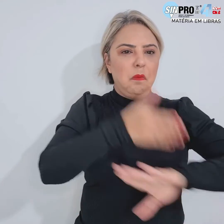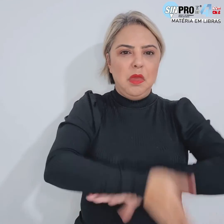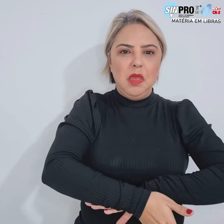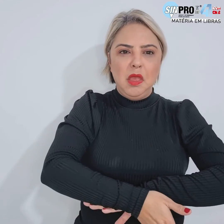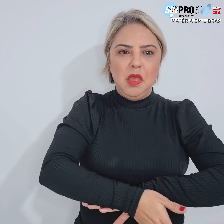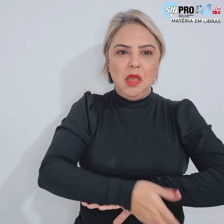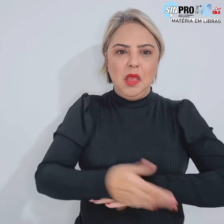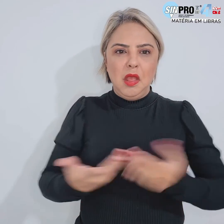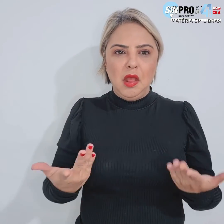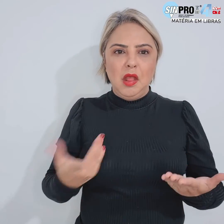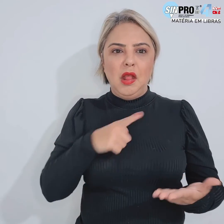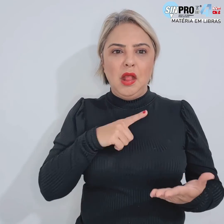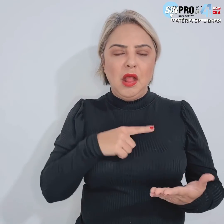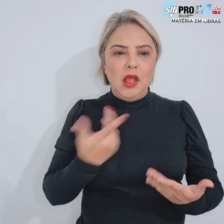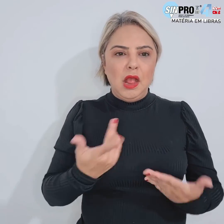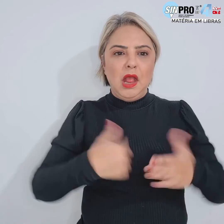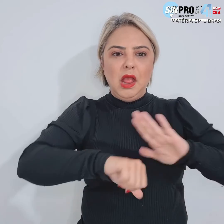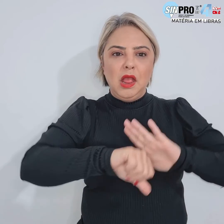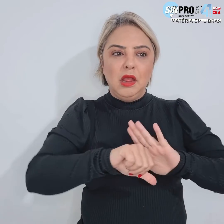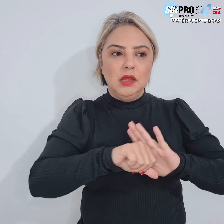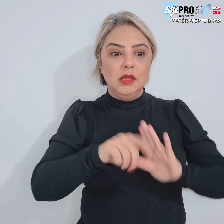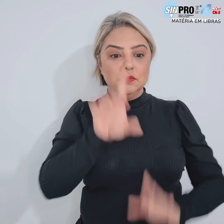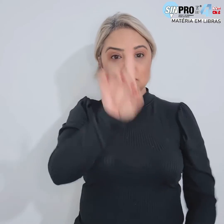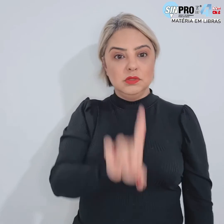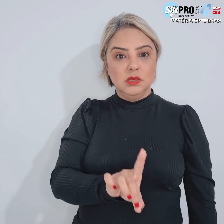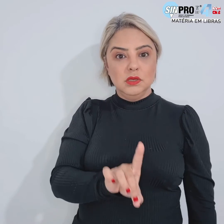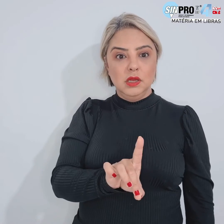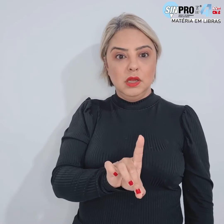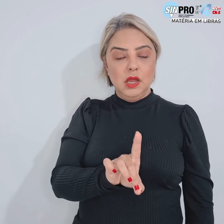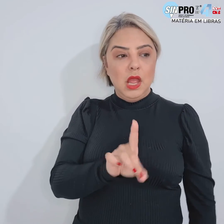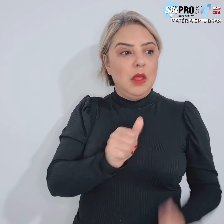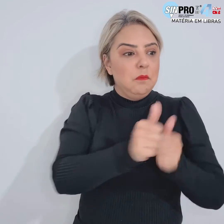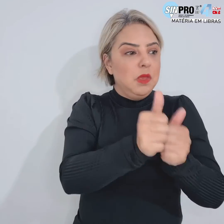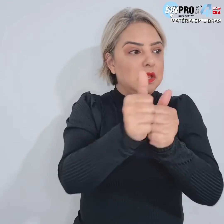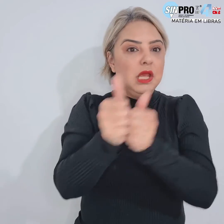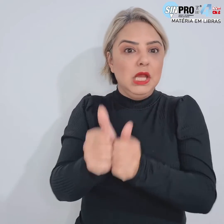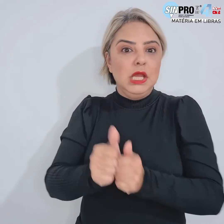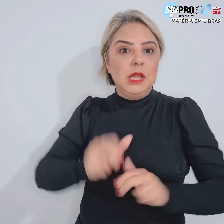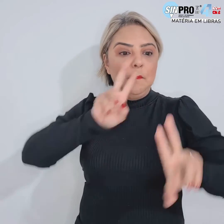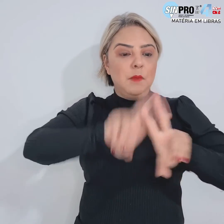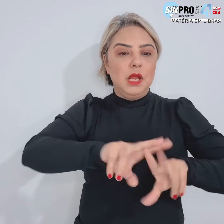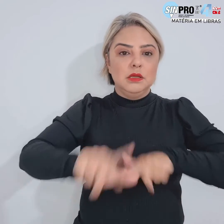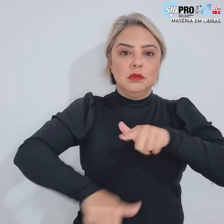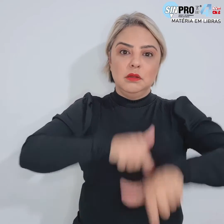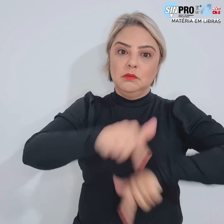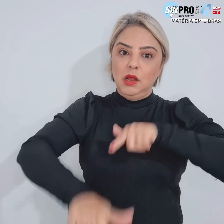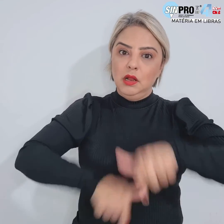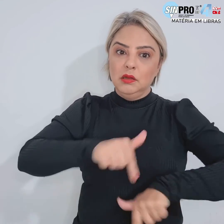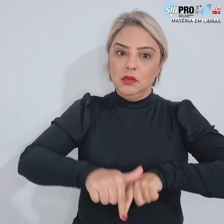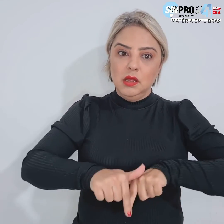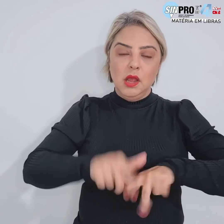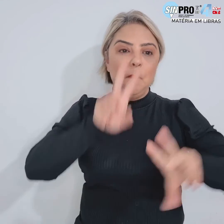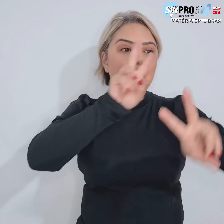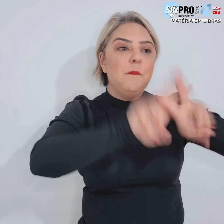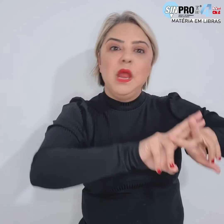passavam por intervenções e suas diretorias eram perseguidas. Trabalhadores eram